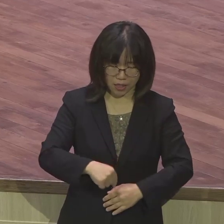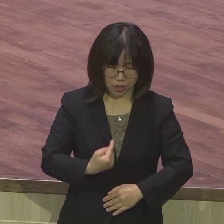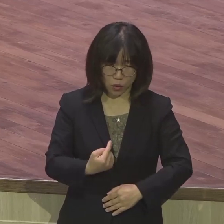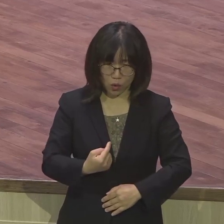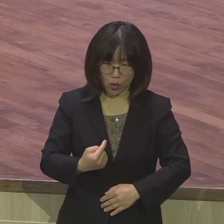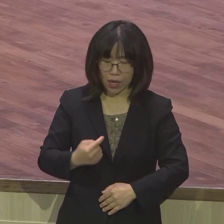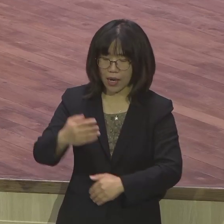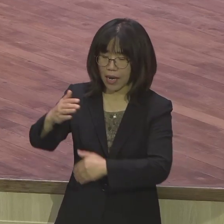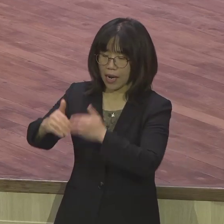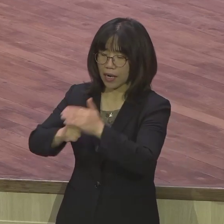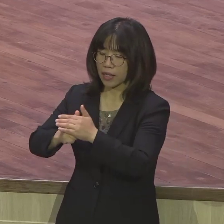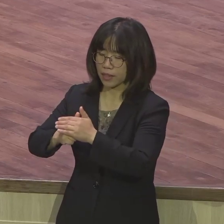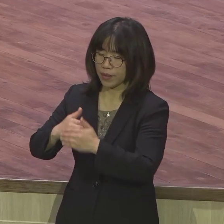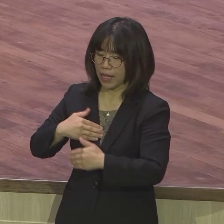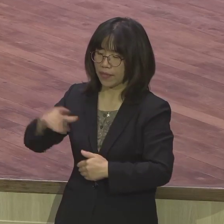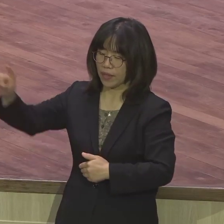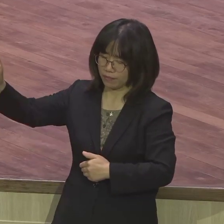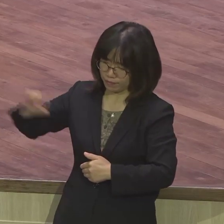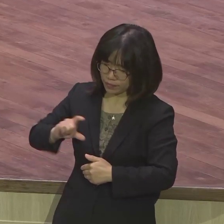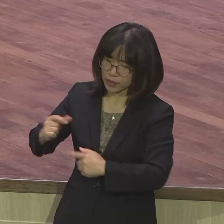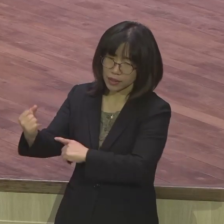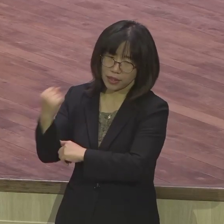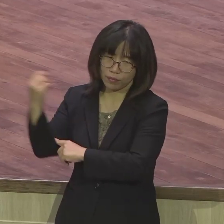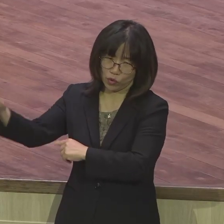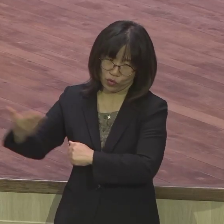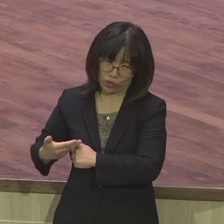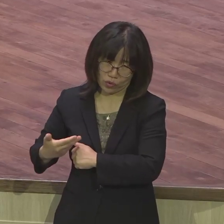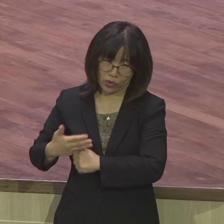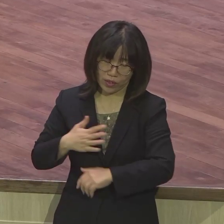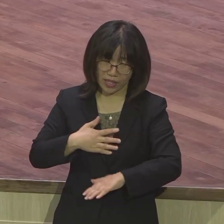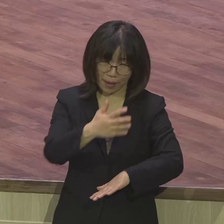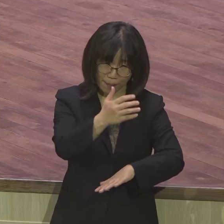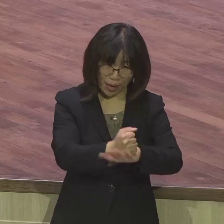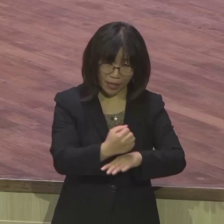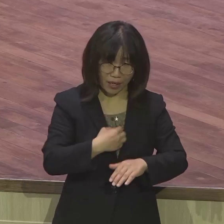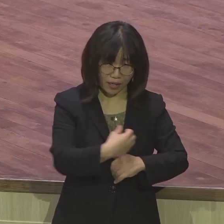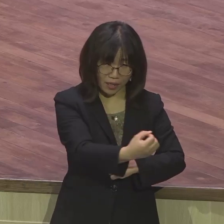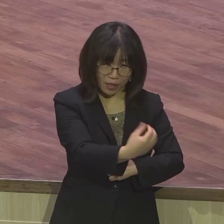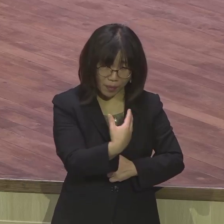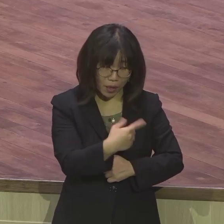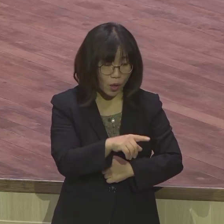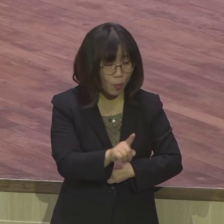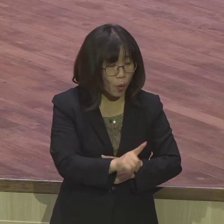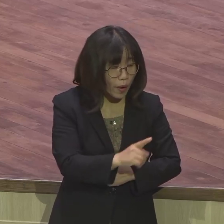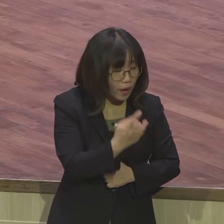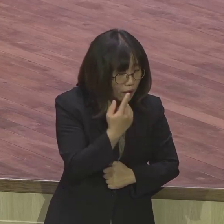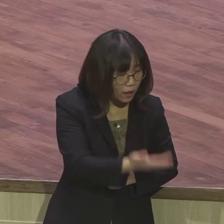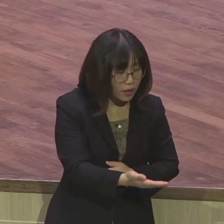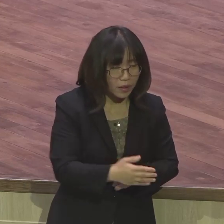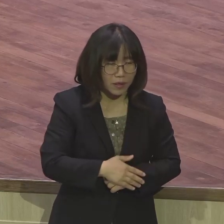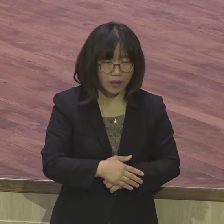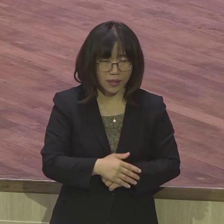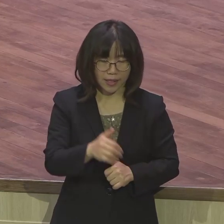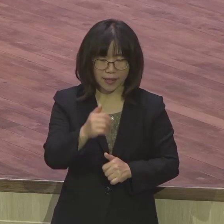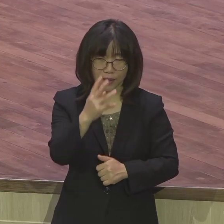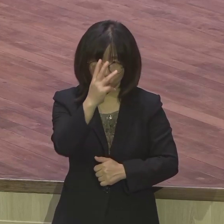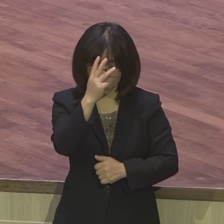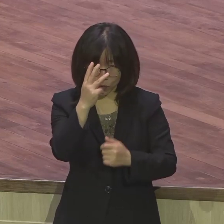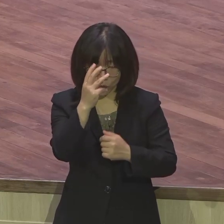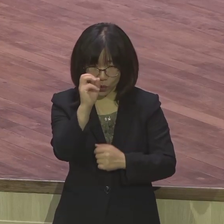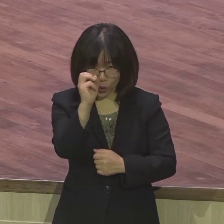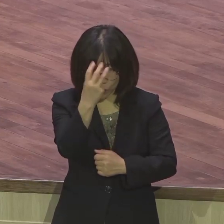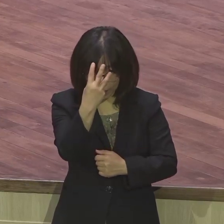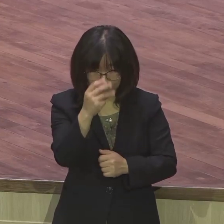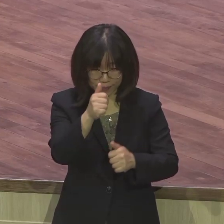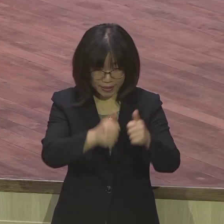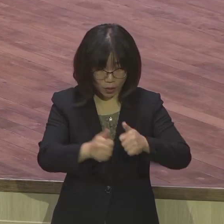하나님이 힘을 주시는 걸 말하는 거죠. 우리 막둥이가 그러더라고요. 너 뭐 하냐? 너 이제 시험 끝났다고, 수능 시험